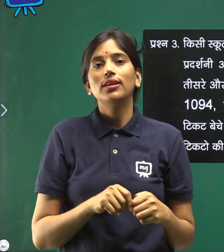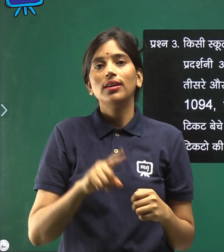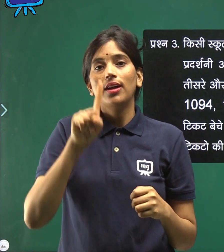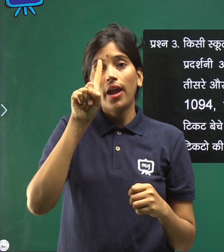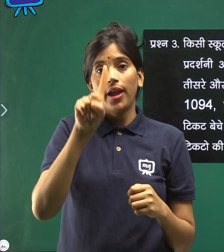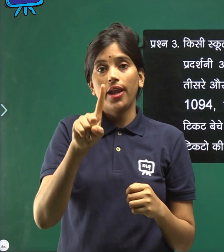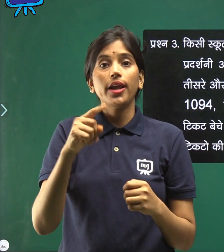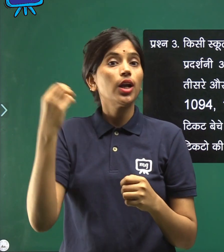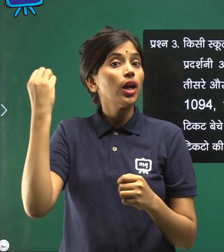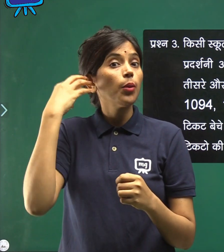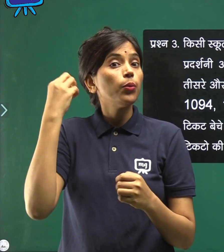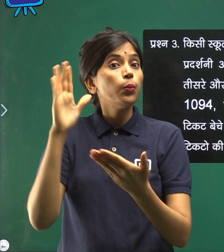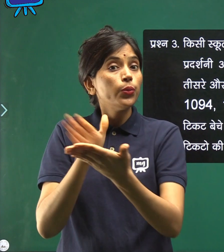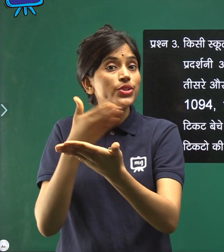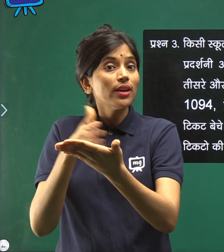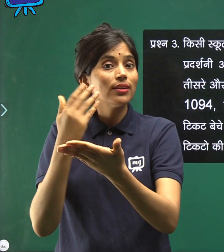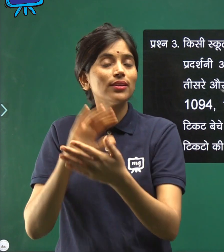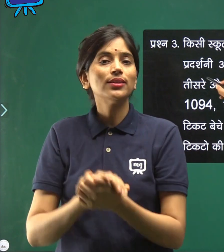एक पुस्तक